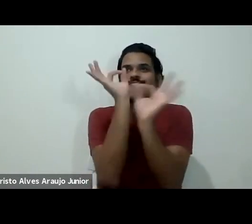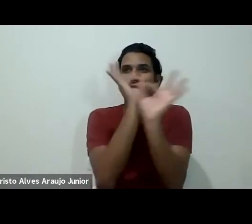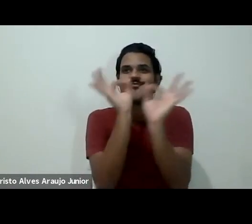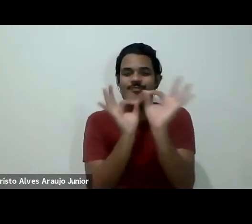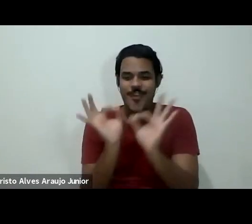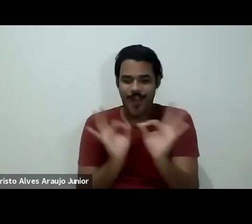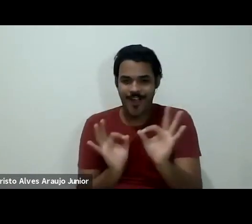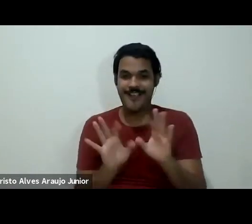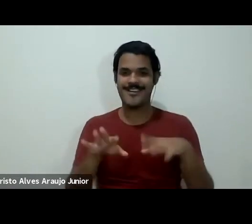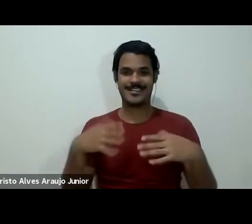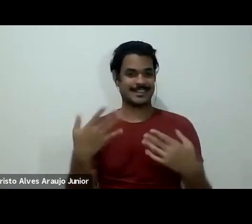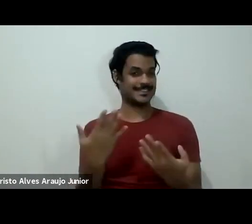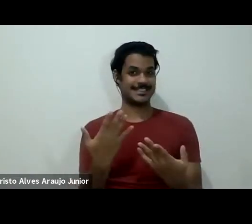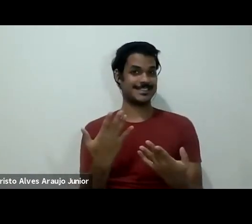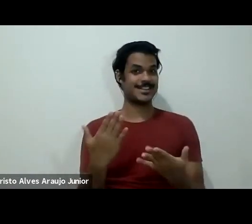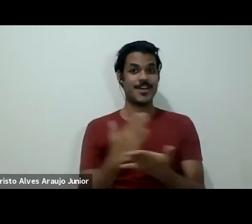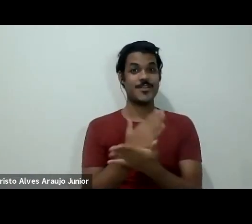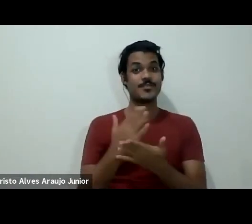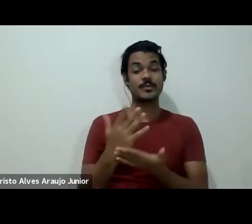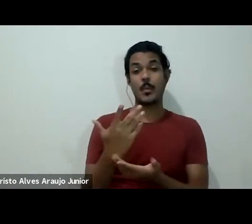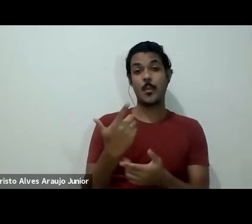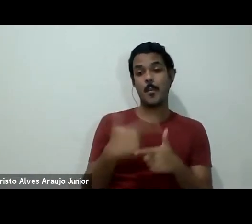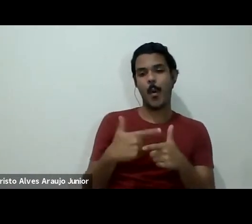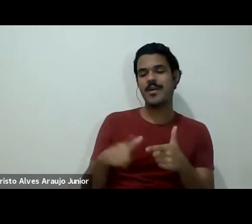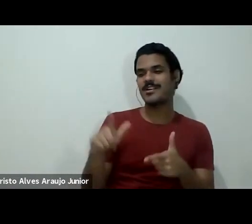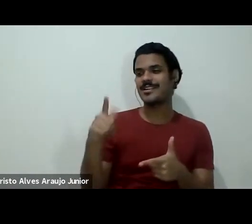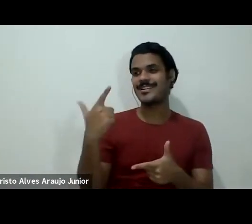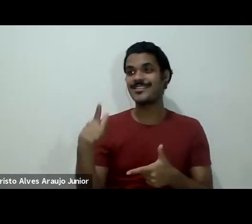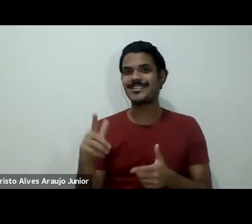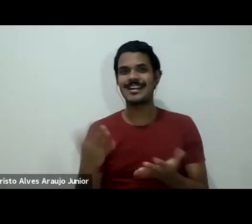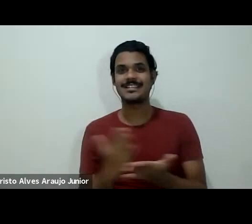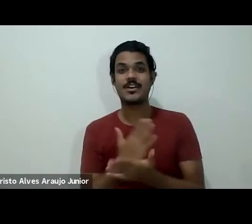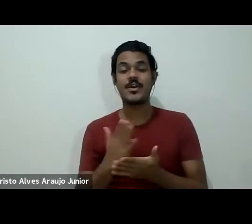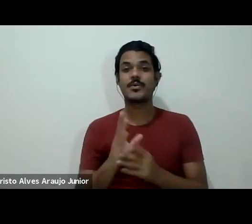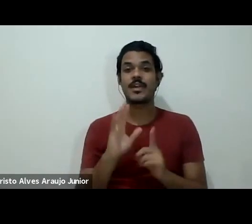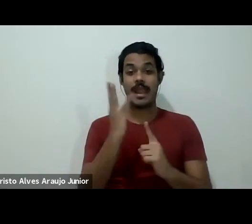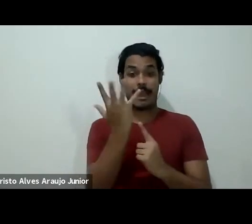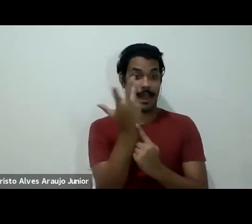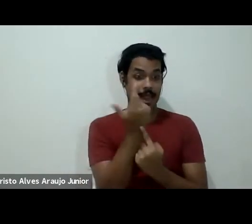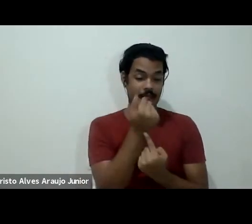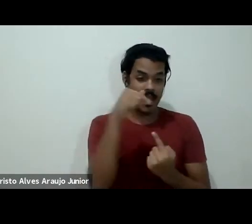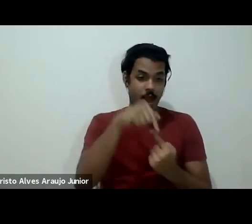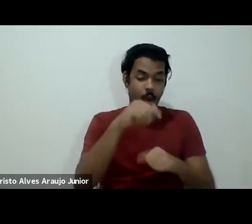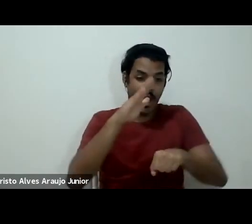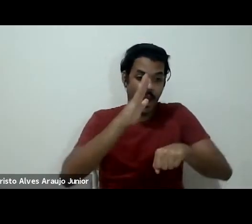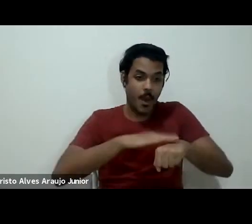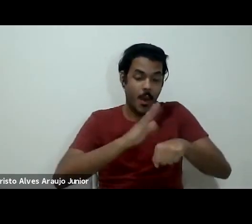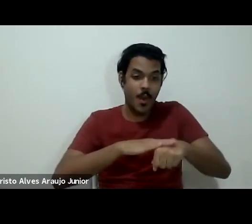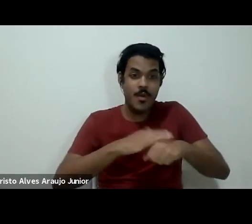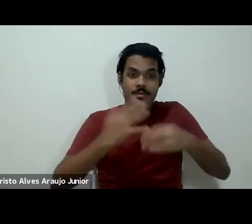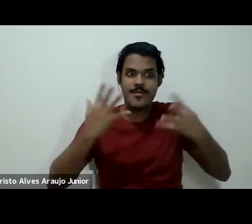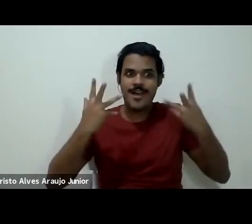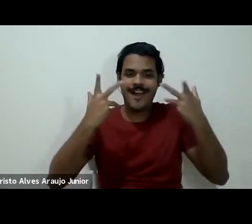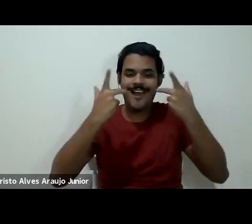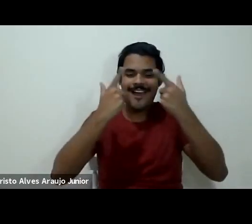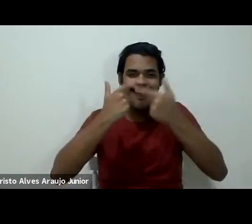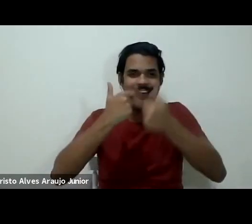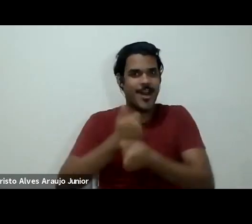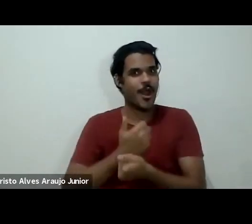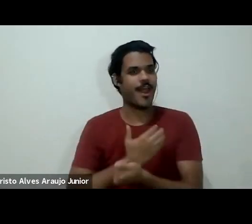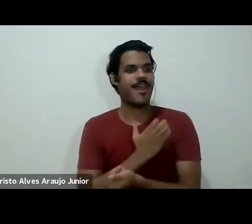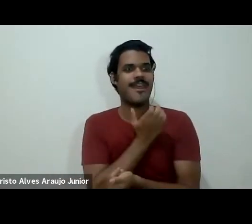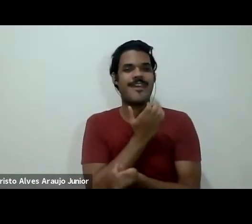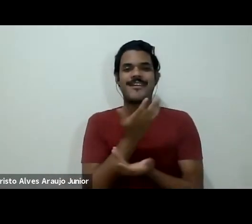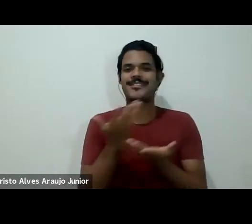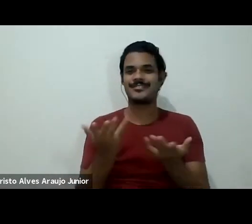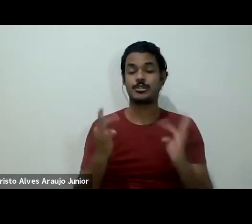é uma interferência na obra artística, mas é uma obra artística extremamente rica para todos, né?